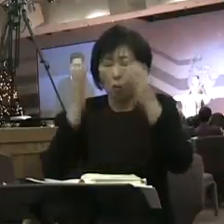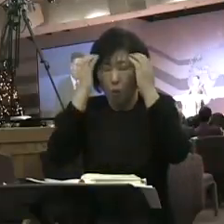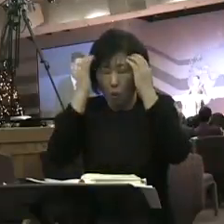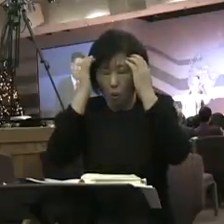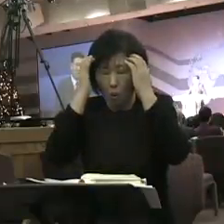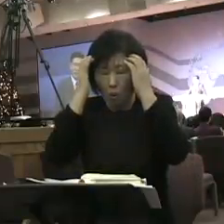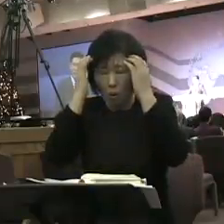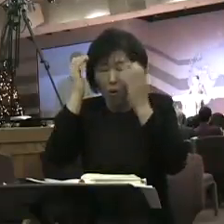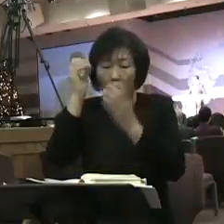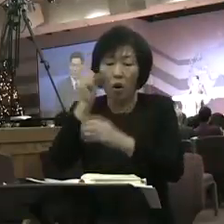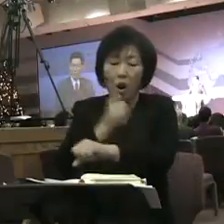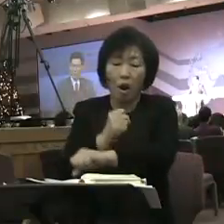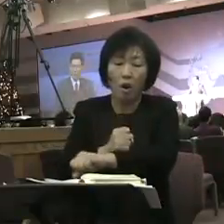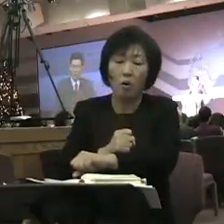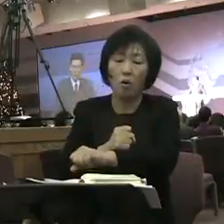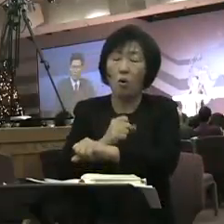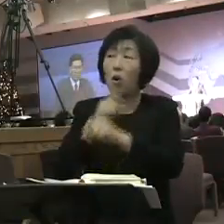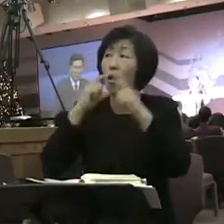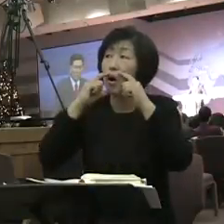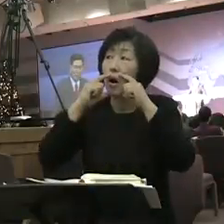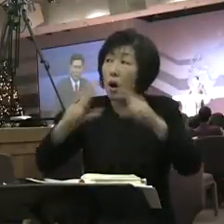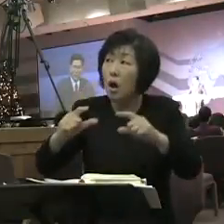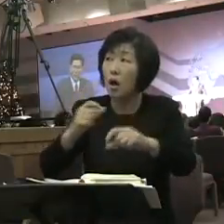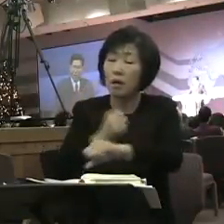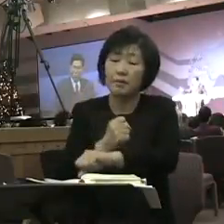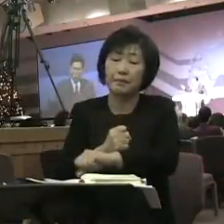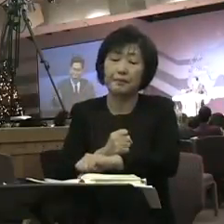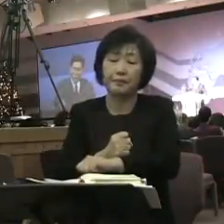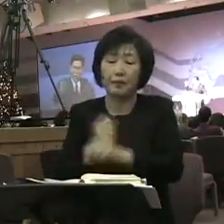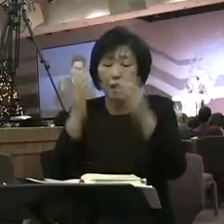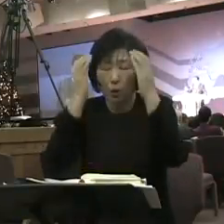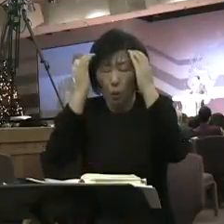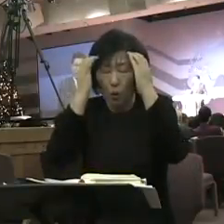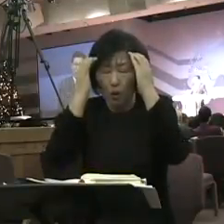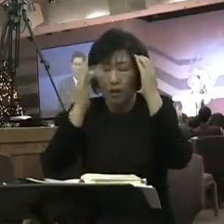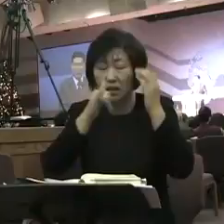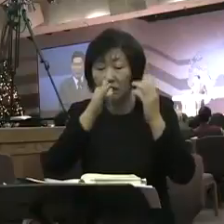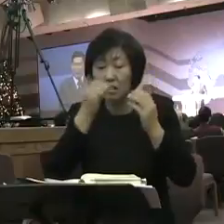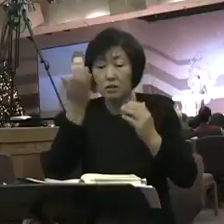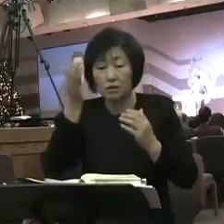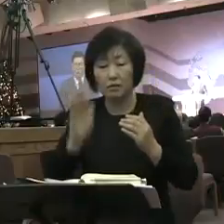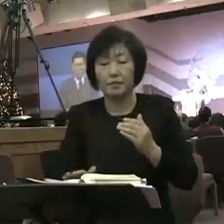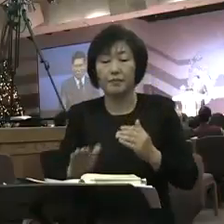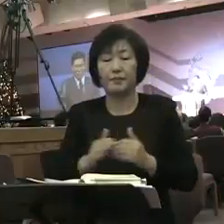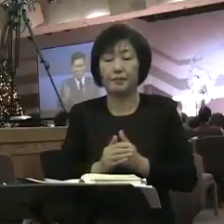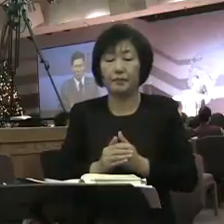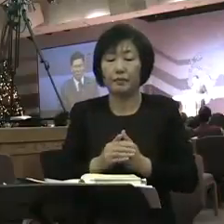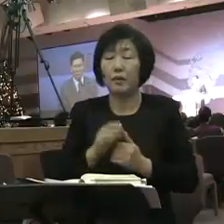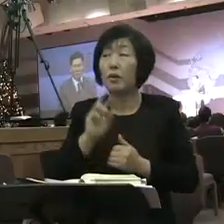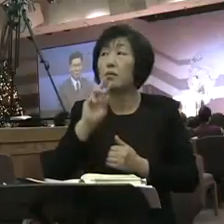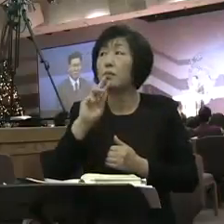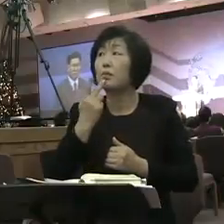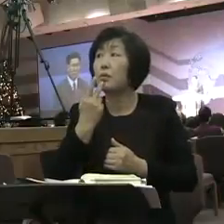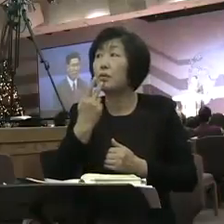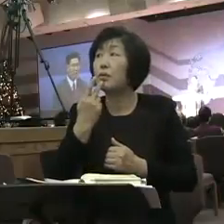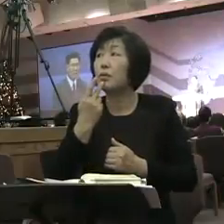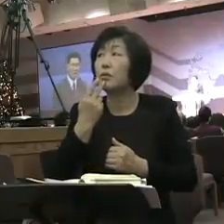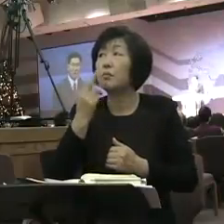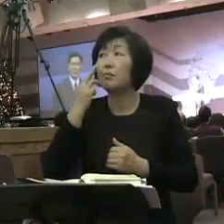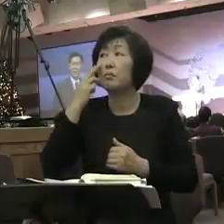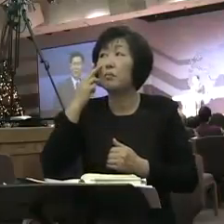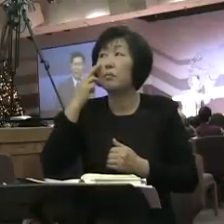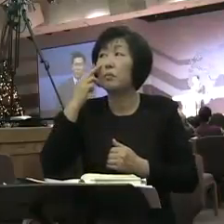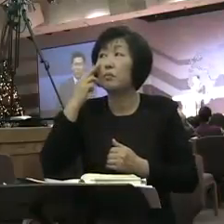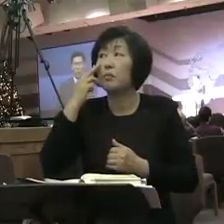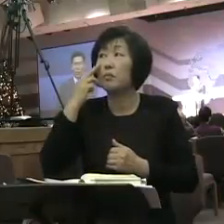고난을 허락하셨어요. 여러분 그렇지만 고난이 있다 할지라도 물론 이 미주에서 여러분들